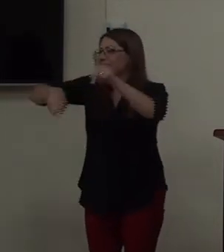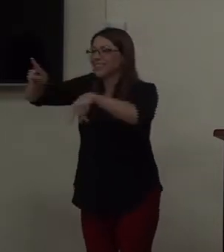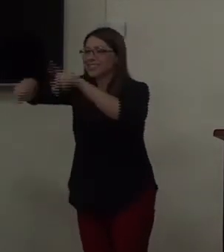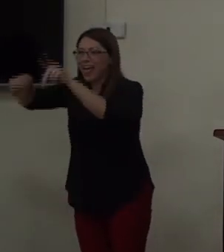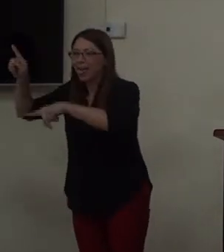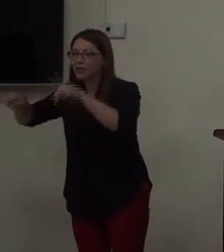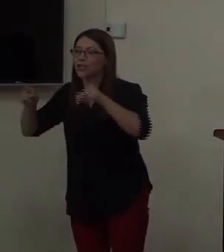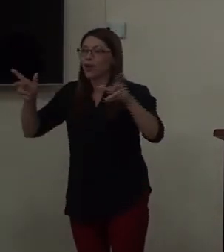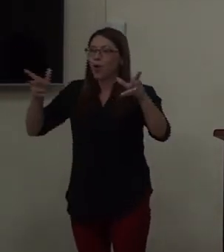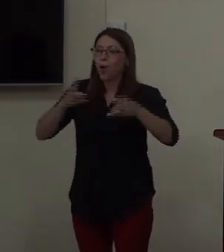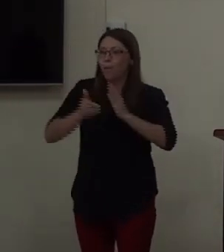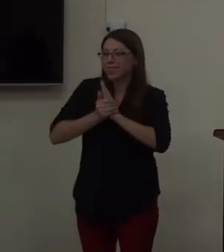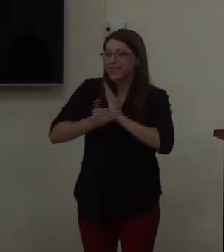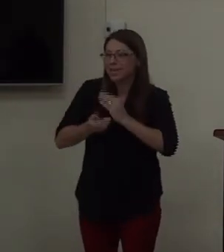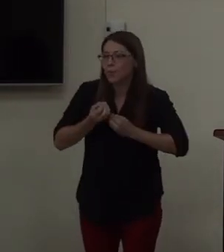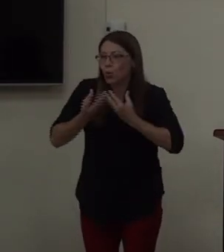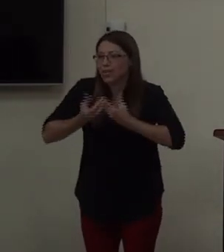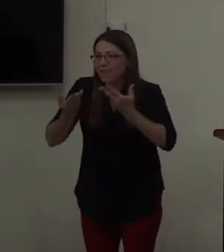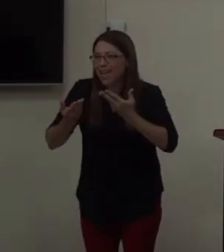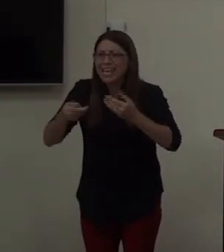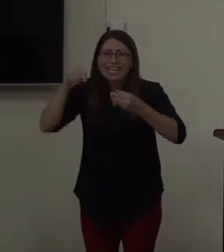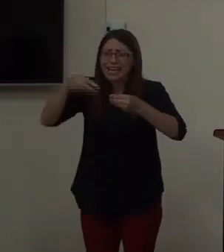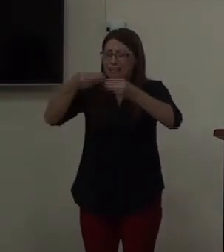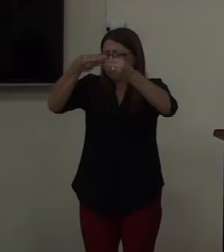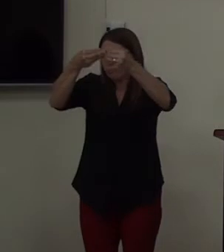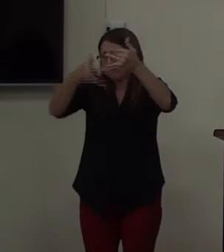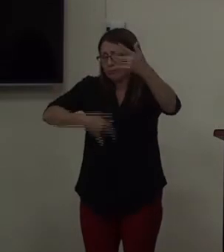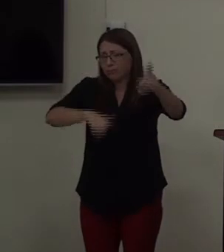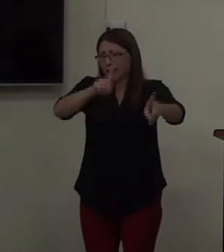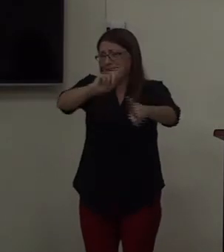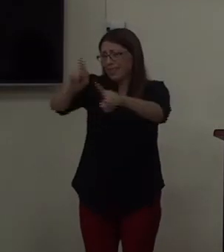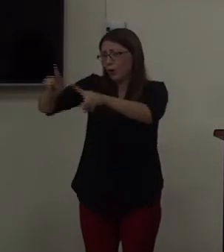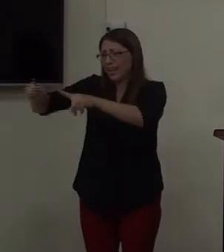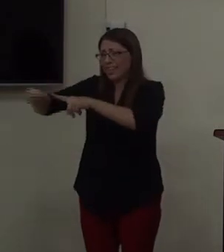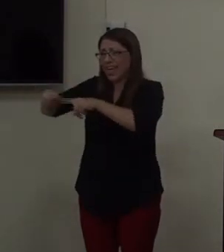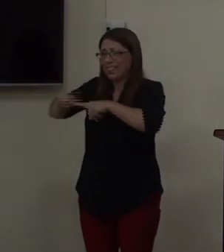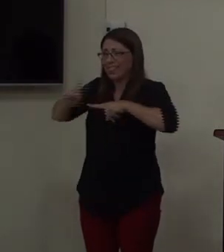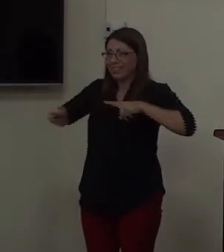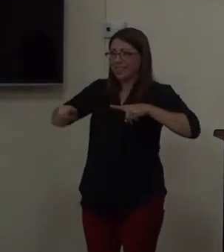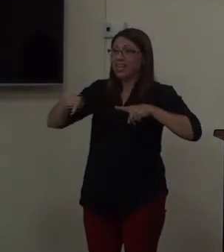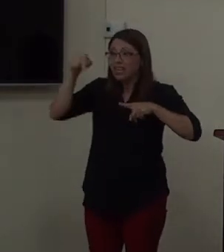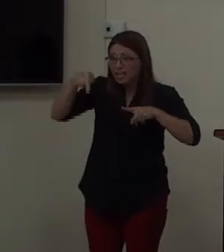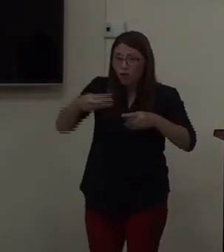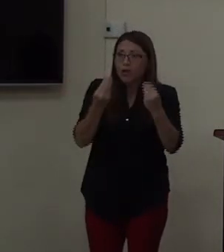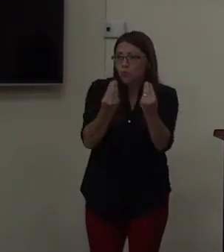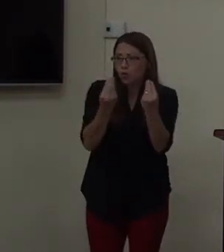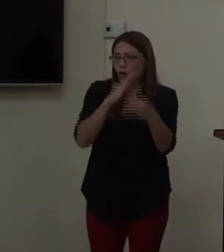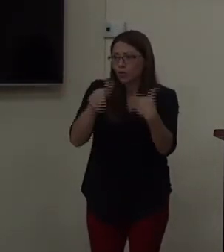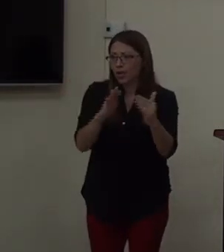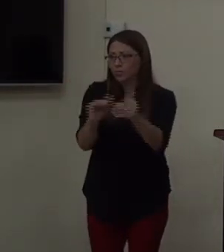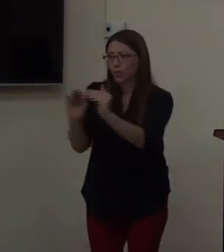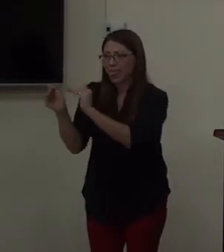de competencia productiva, y aquí la heterogeneidad es enorme, enorme, enorme, que esto hay un montón en todas las comunidades.